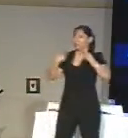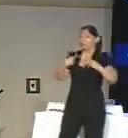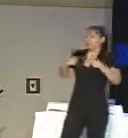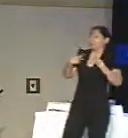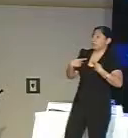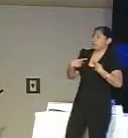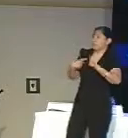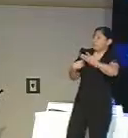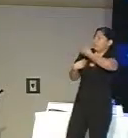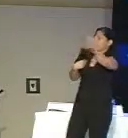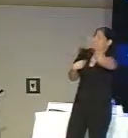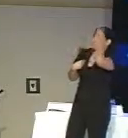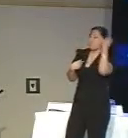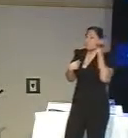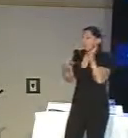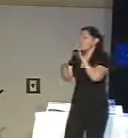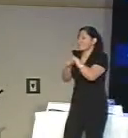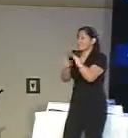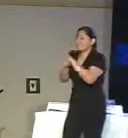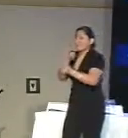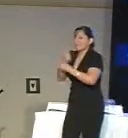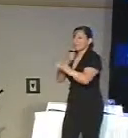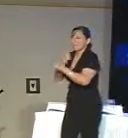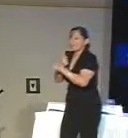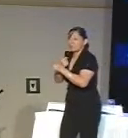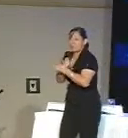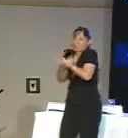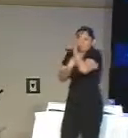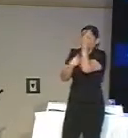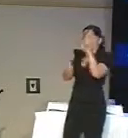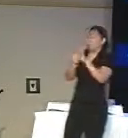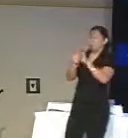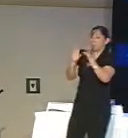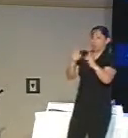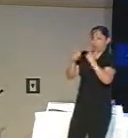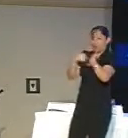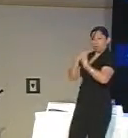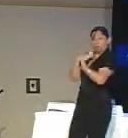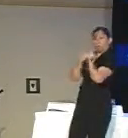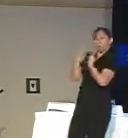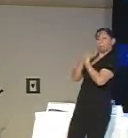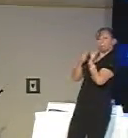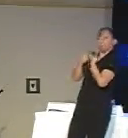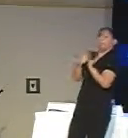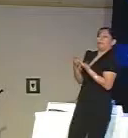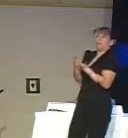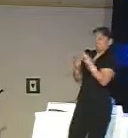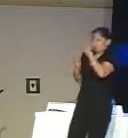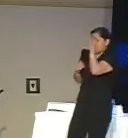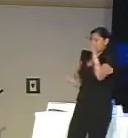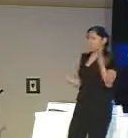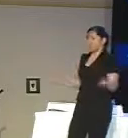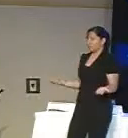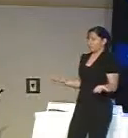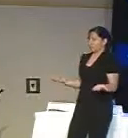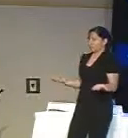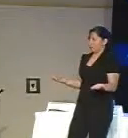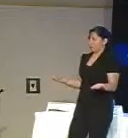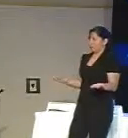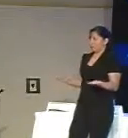más que los contenidos de la atención primaria.